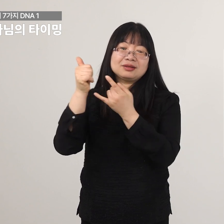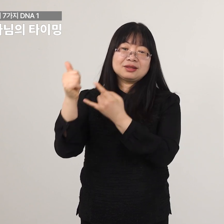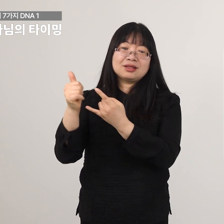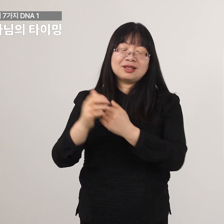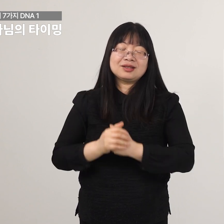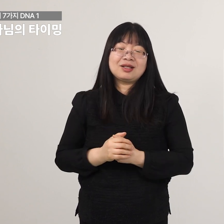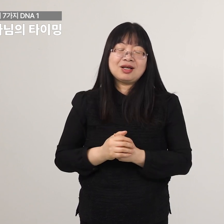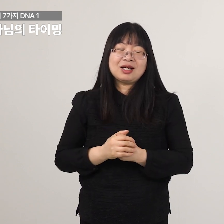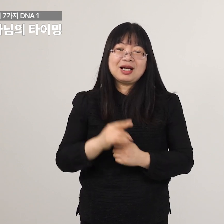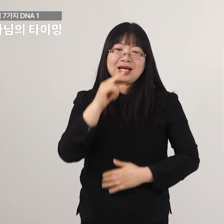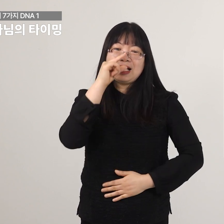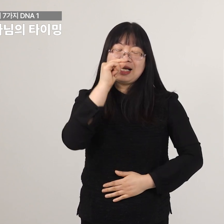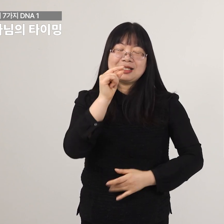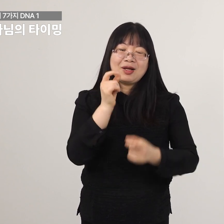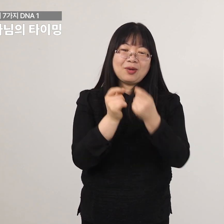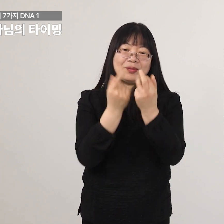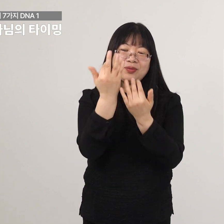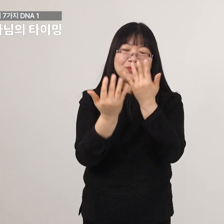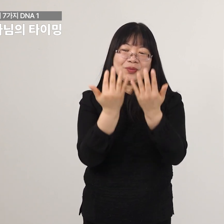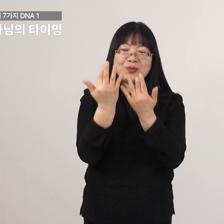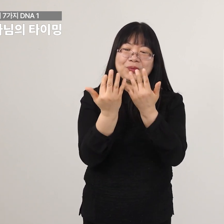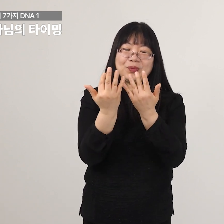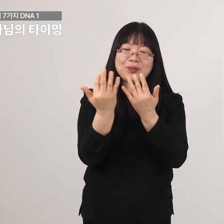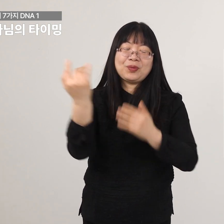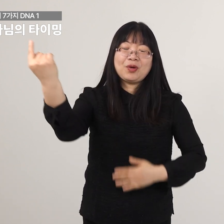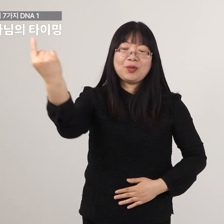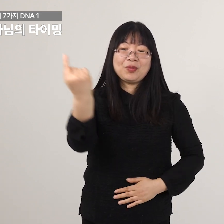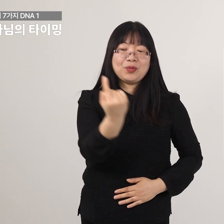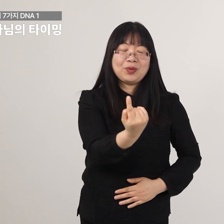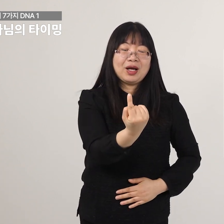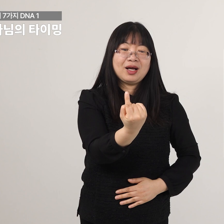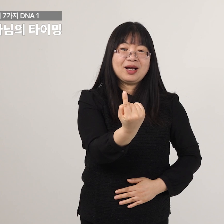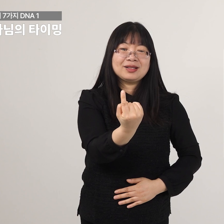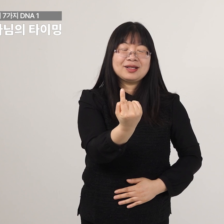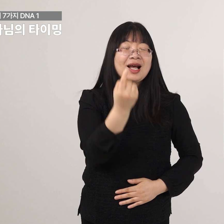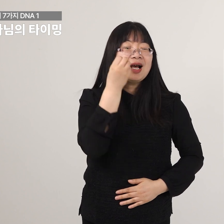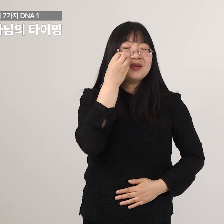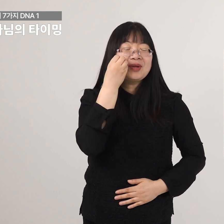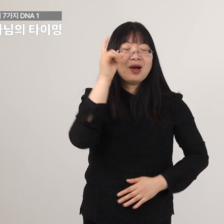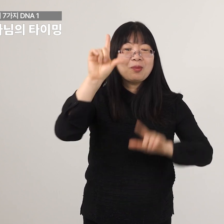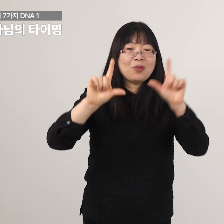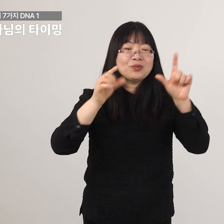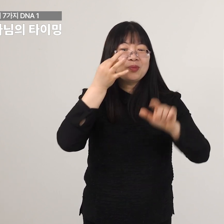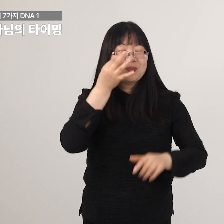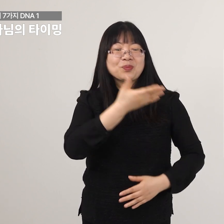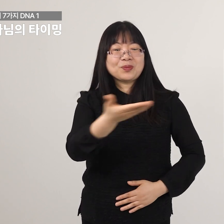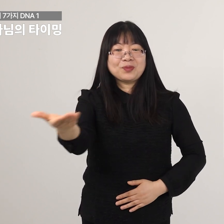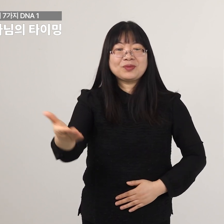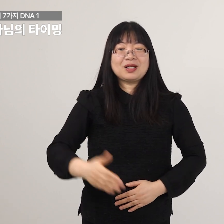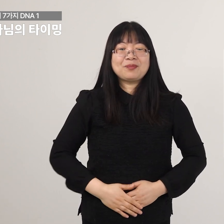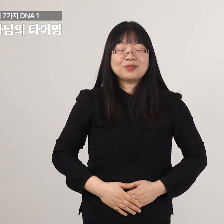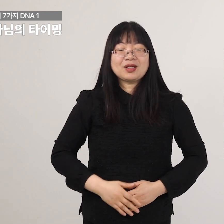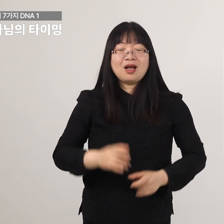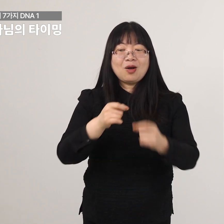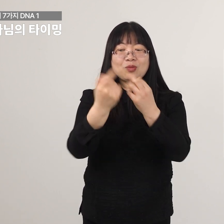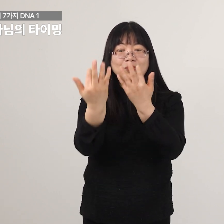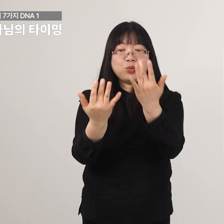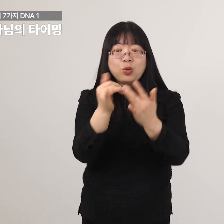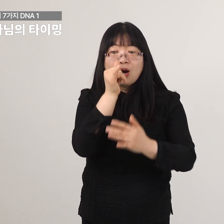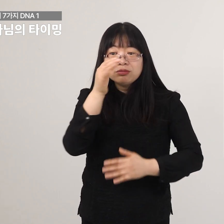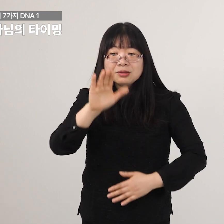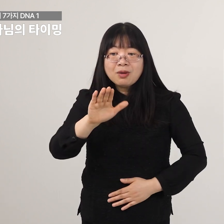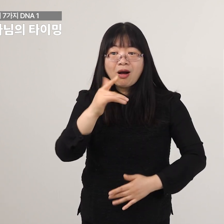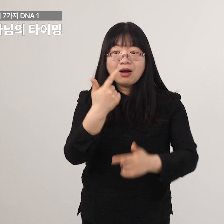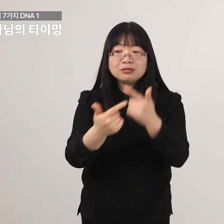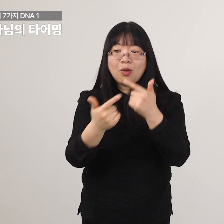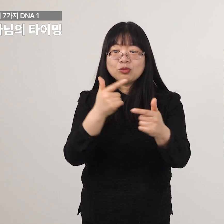하나님께서 가시떨기 불꽃 가운데 나타나셔서 신비한 광경을 보이시죠. 불이 붙었는데